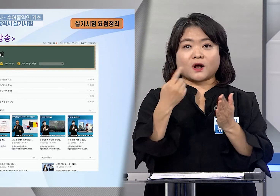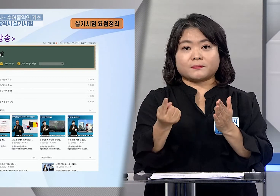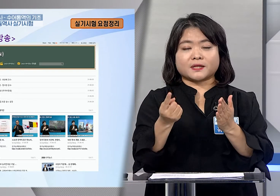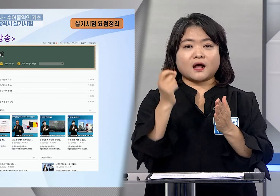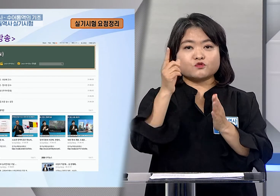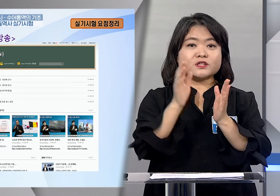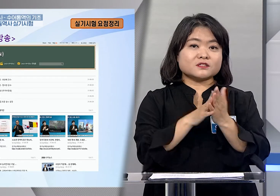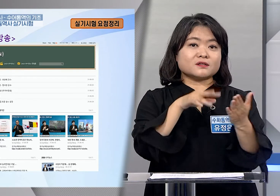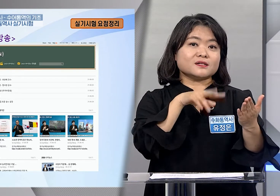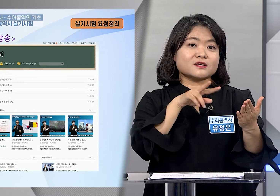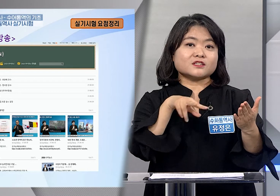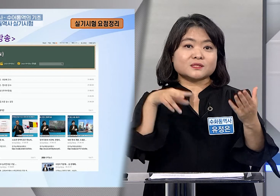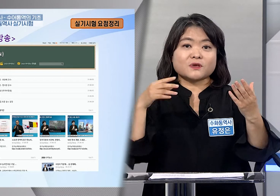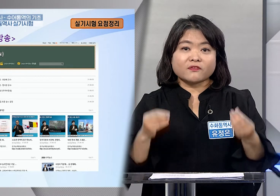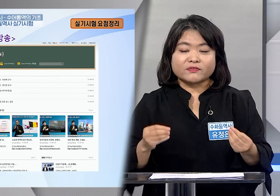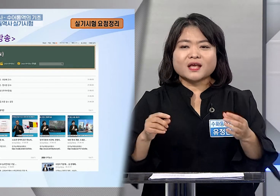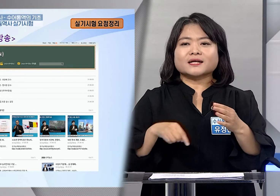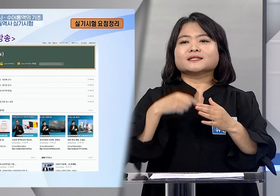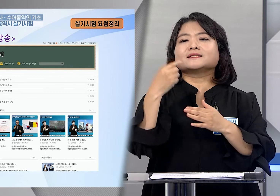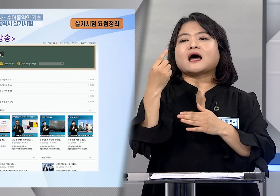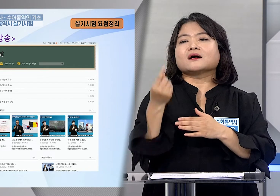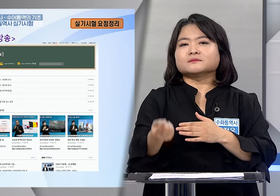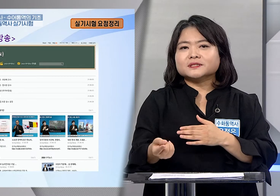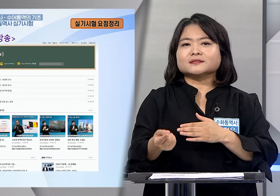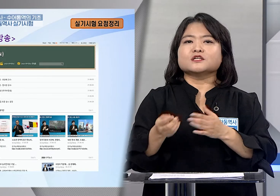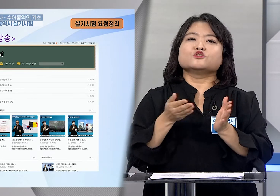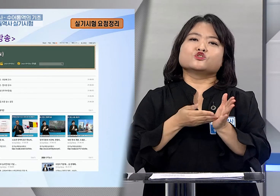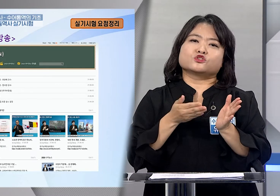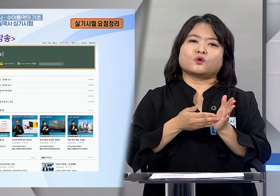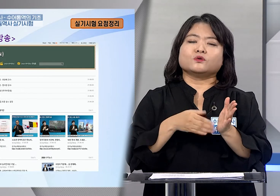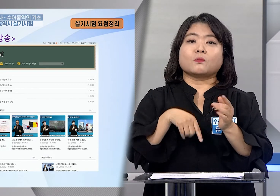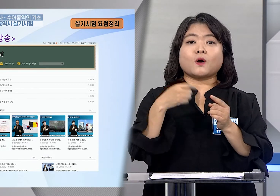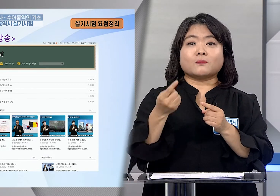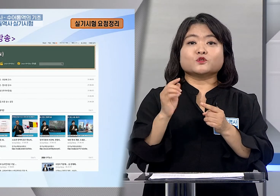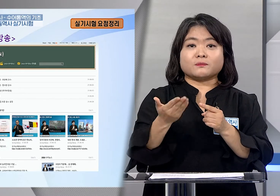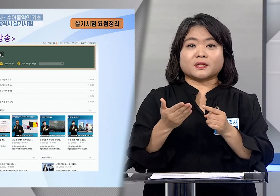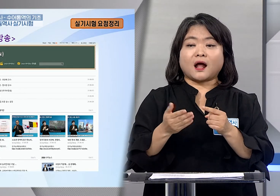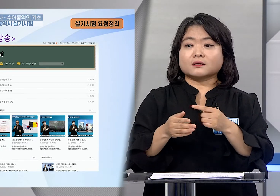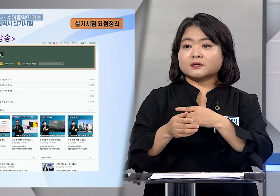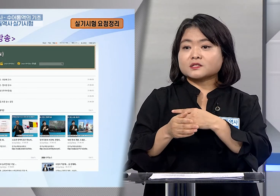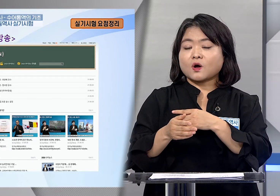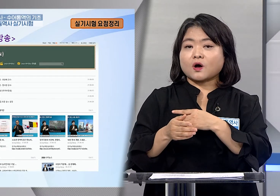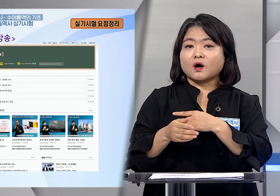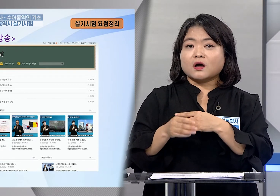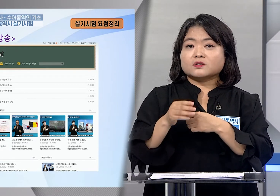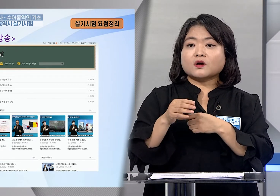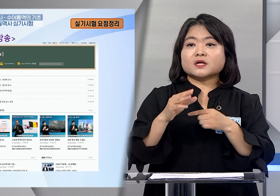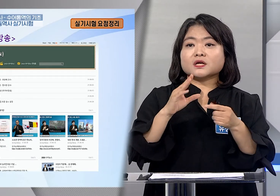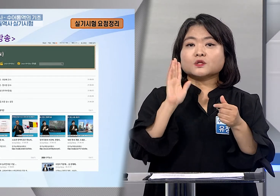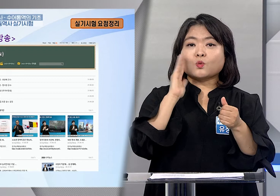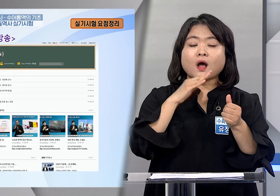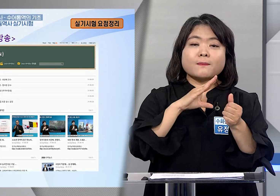넘어갑니다. 위인전이 읽혀지면 그 다음은 뉴스로 넘어가면 됩니다. 그래서 여기 노아